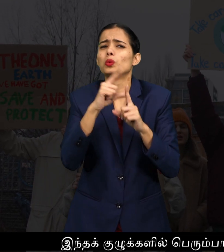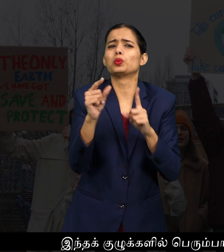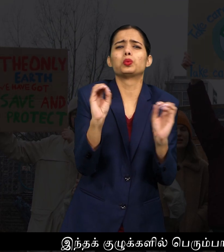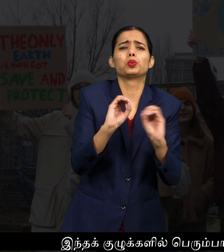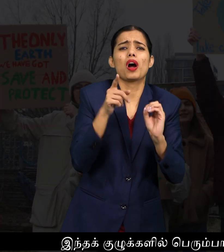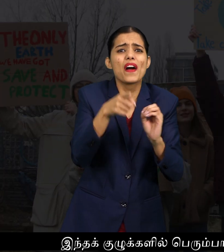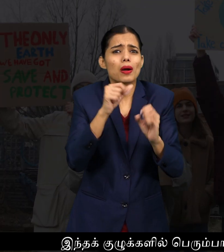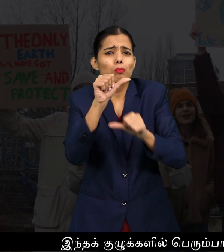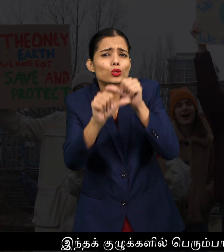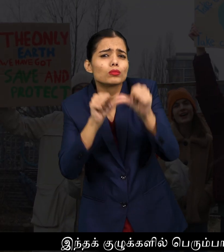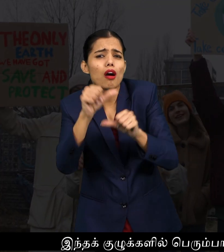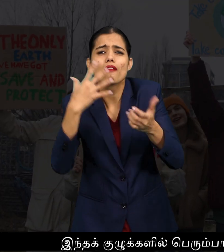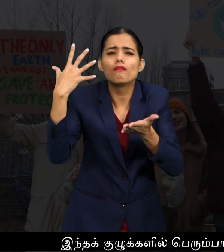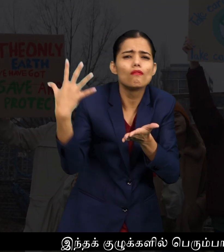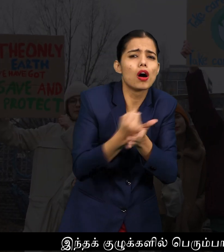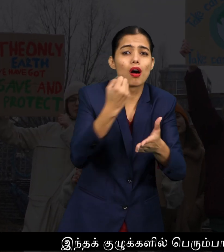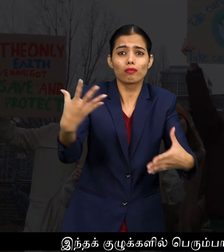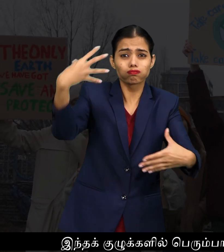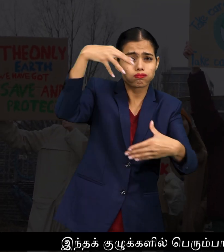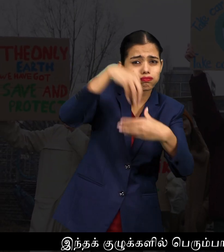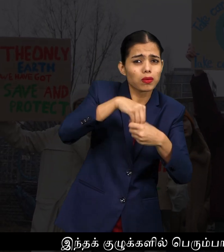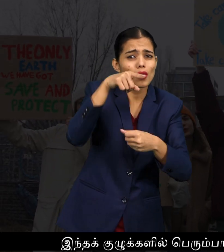பெரும்பான்மையானவர்களுக்கு முறையான கல்வி,